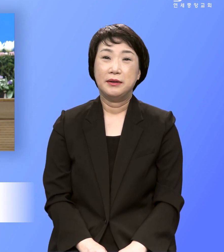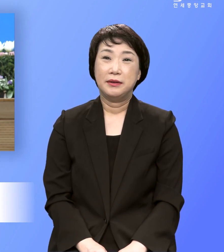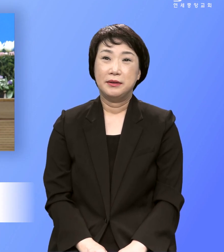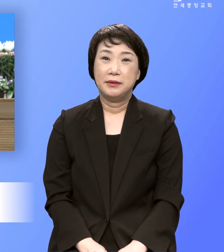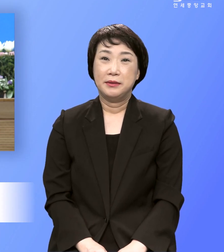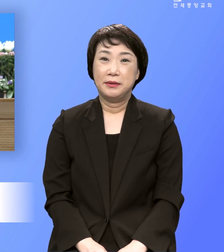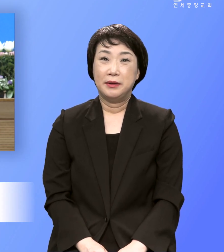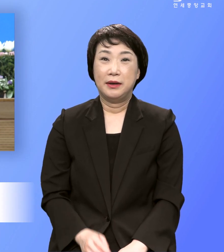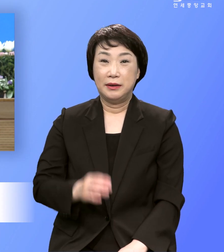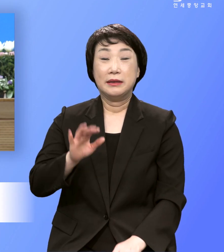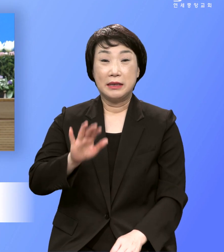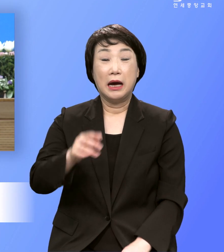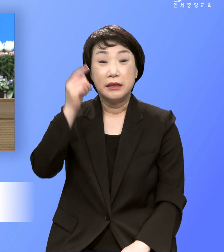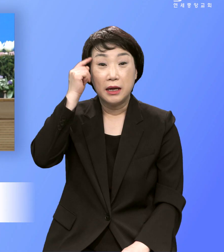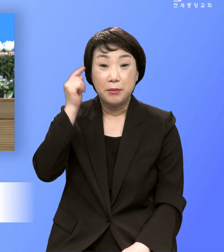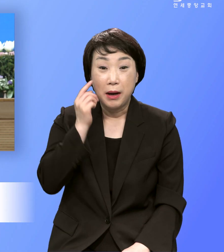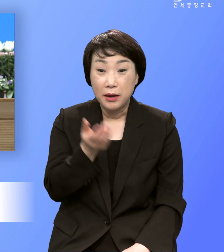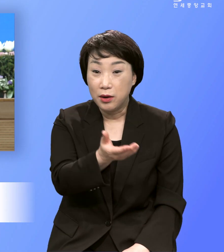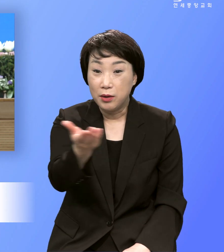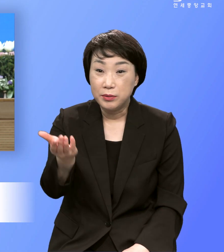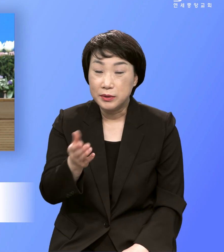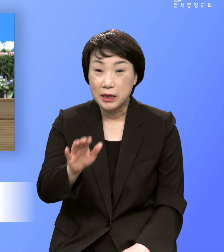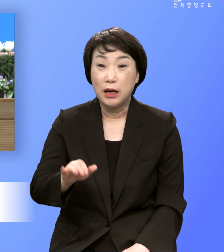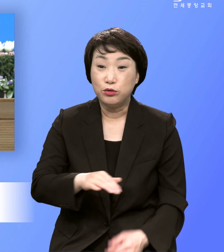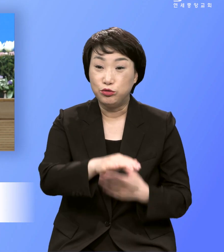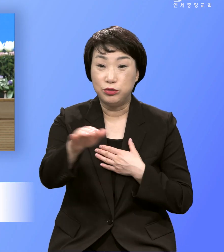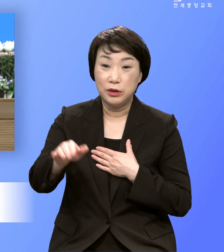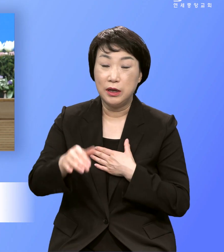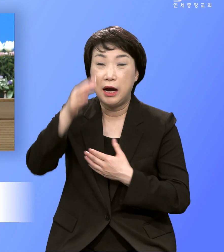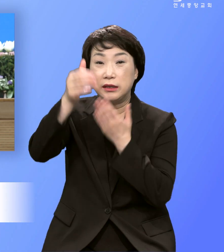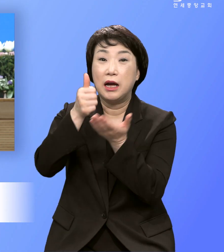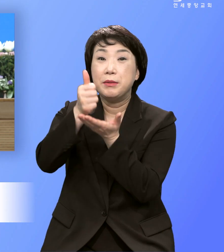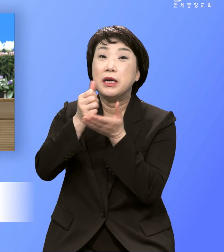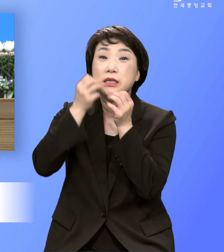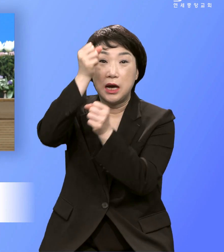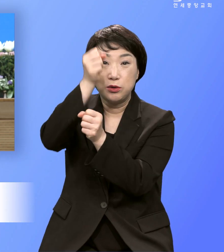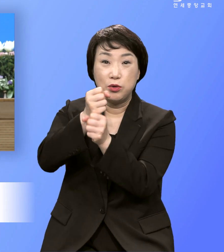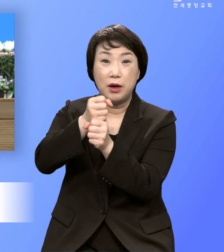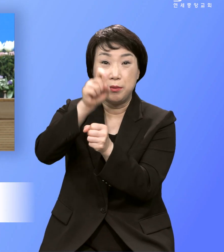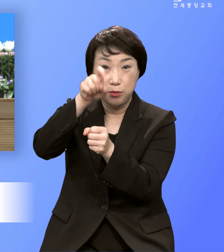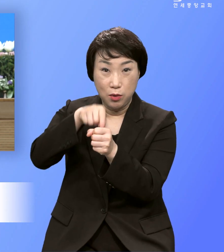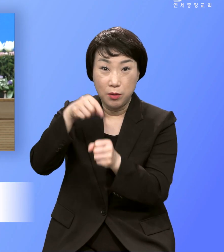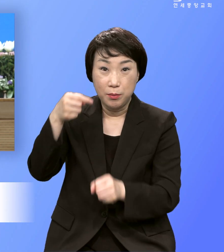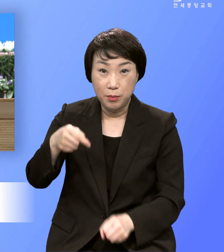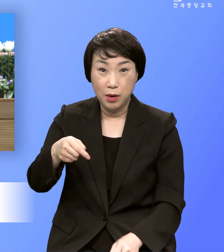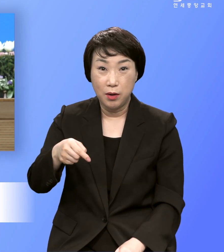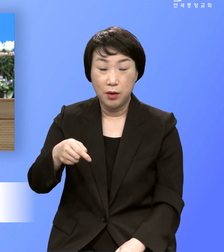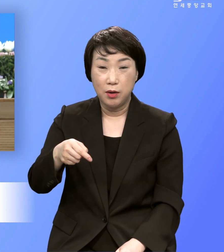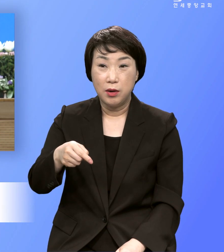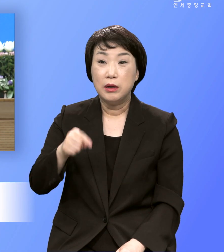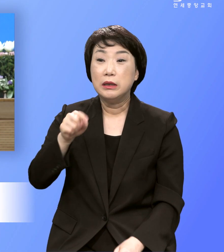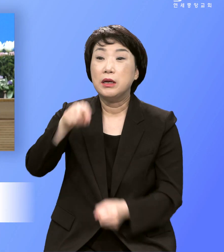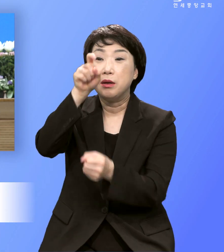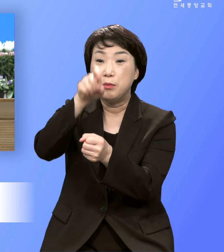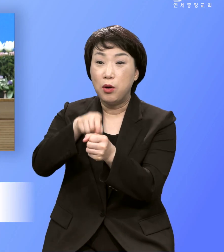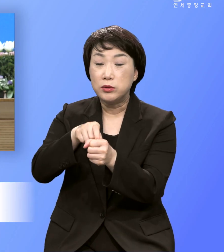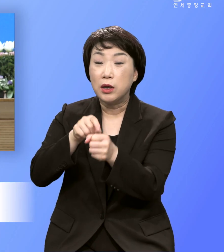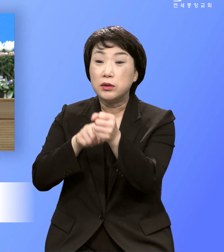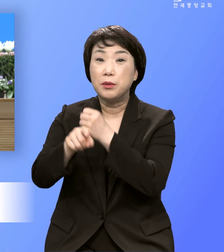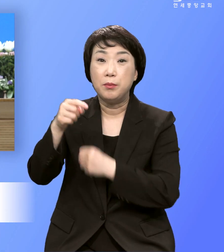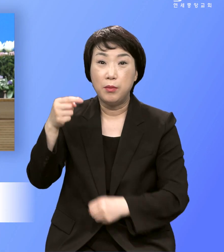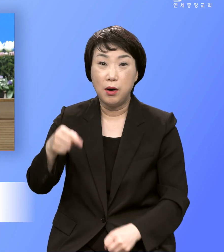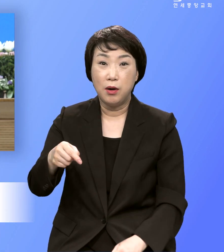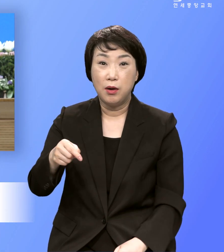하나님께서 잘 봐. 우리를 창조하신 목적은 그 목적의 의미가